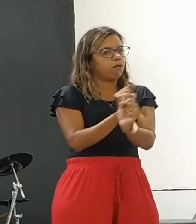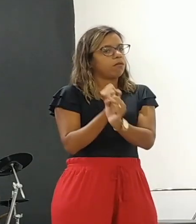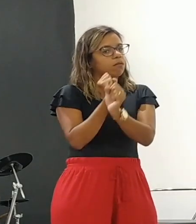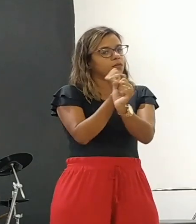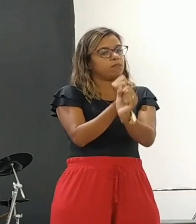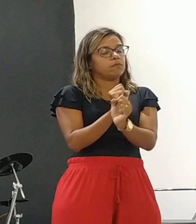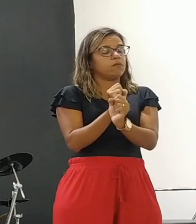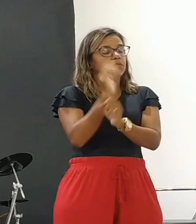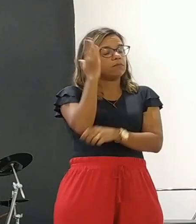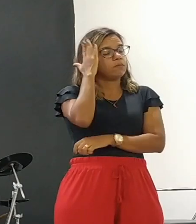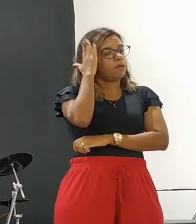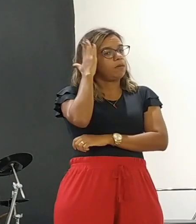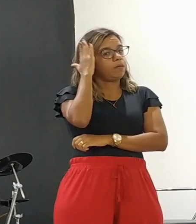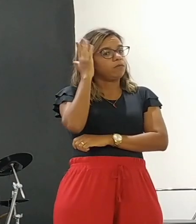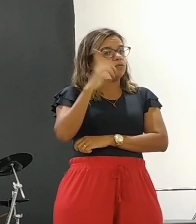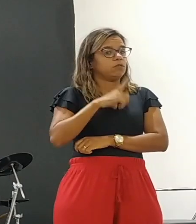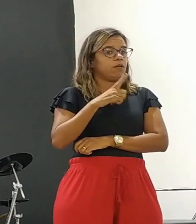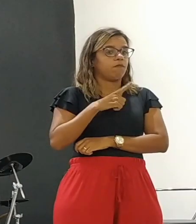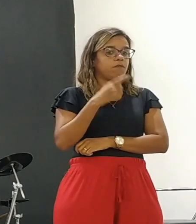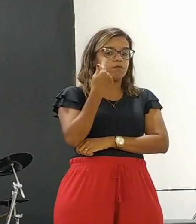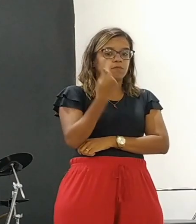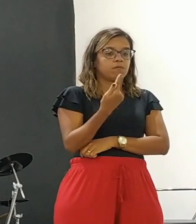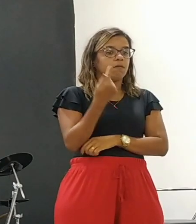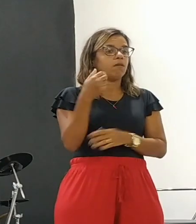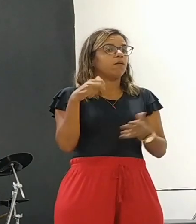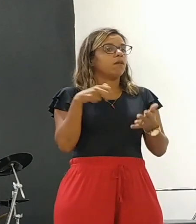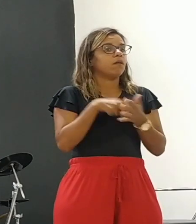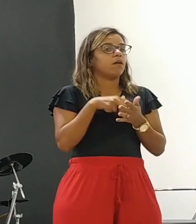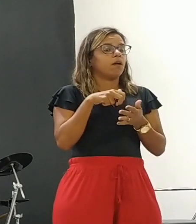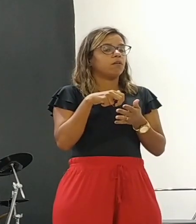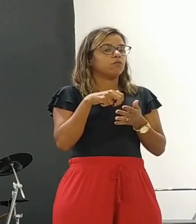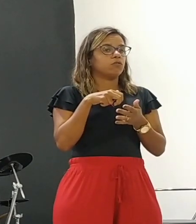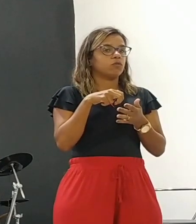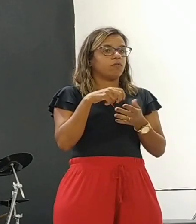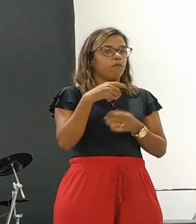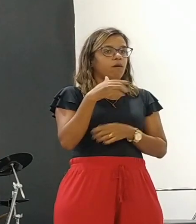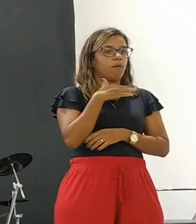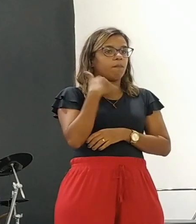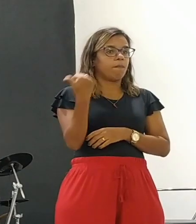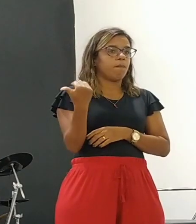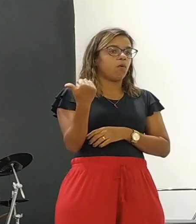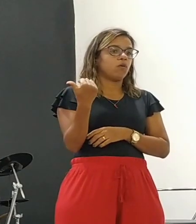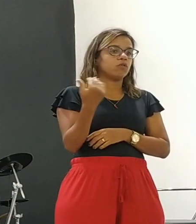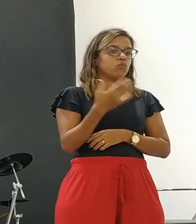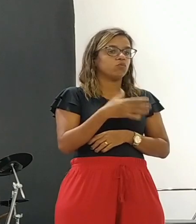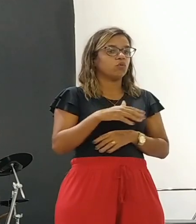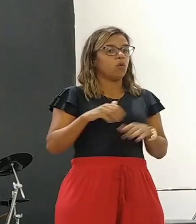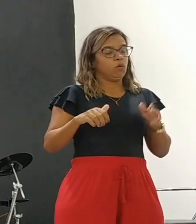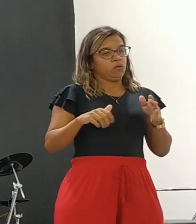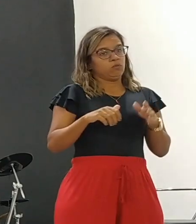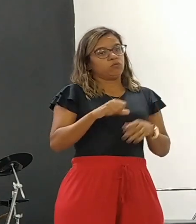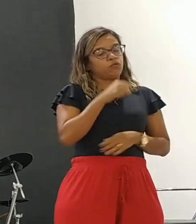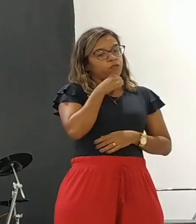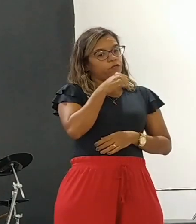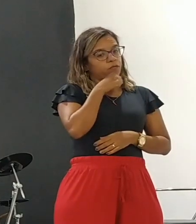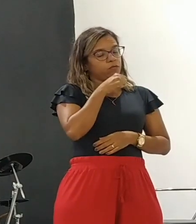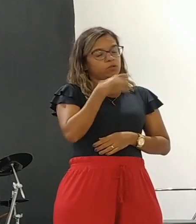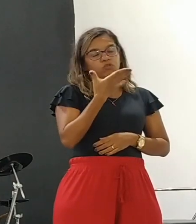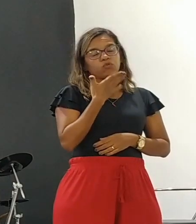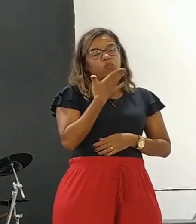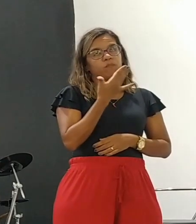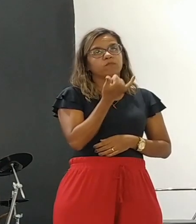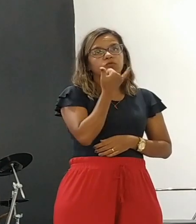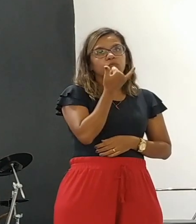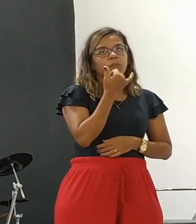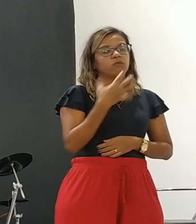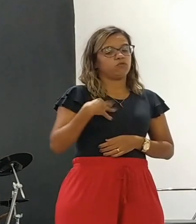gente sabe que houve 7 pragas e a última praga foi a morte dos primogênitos. Então Deus manda eles se